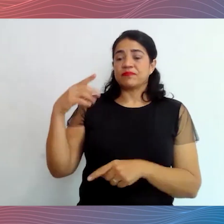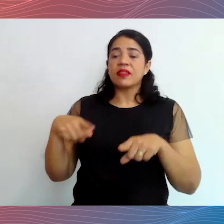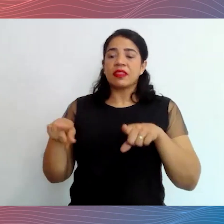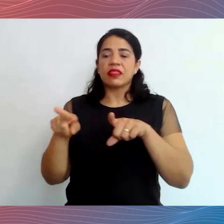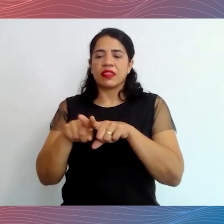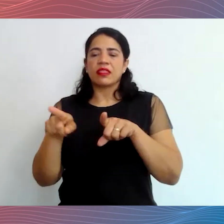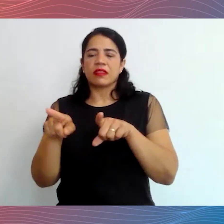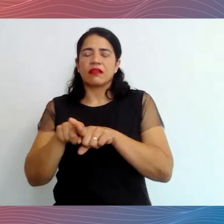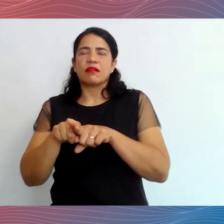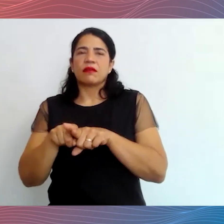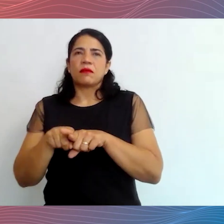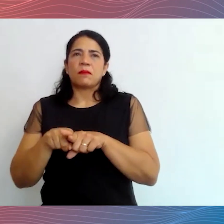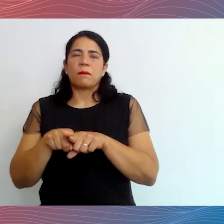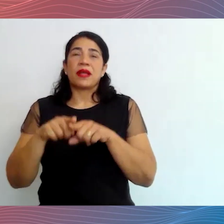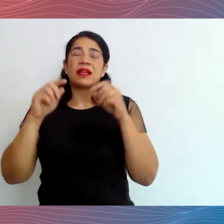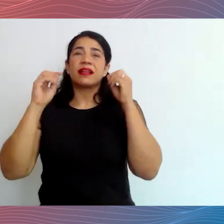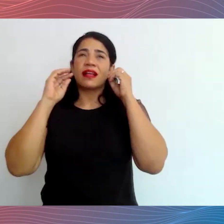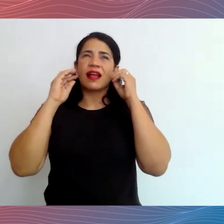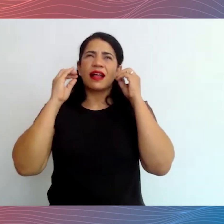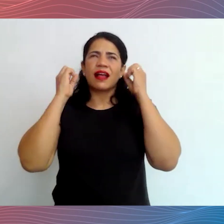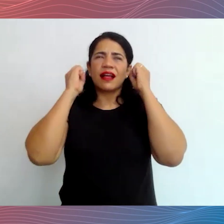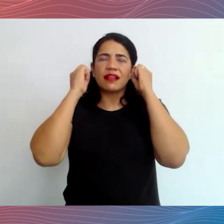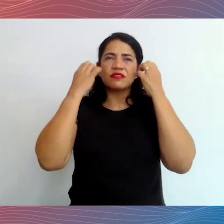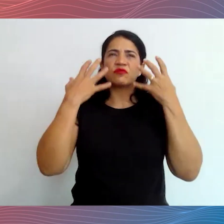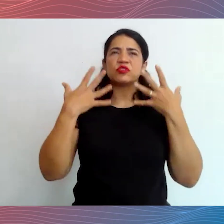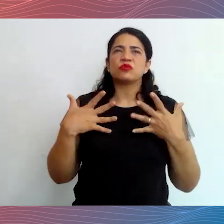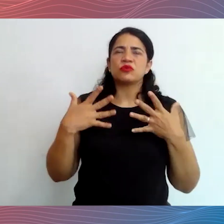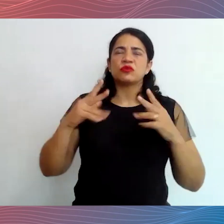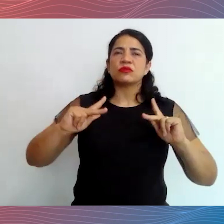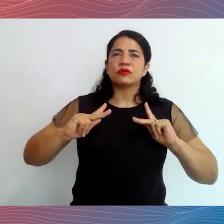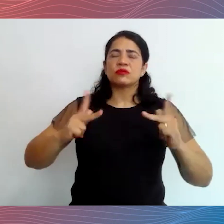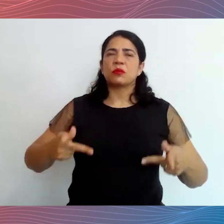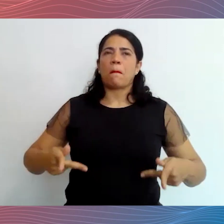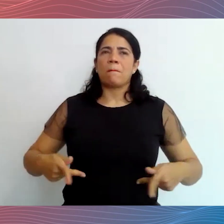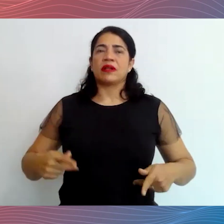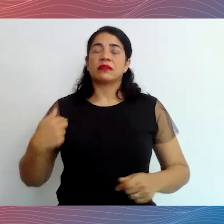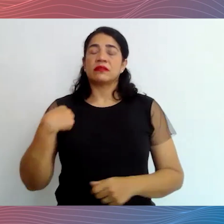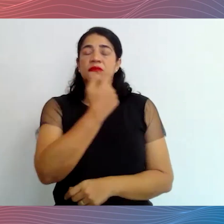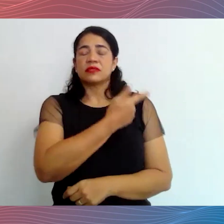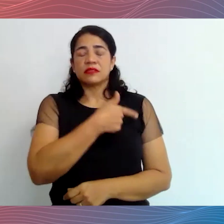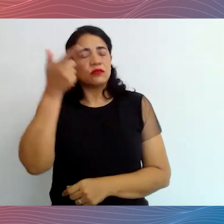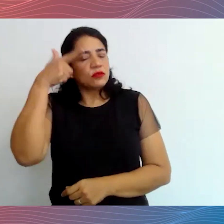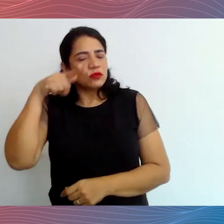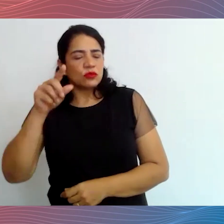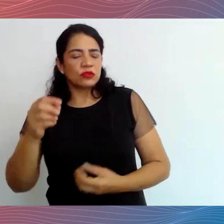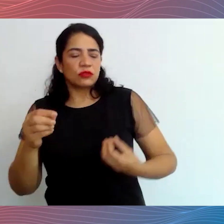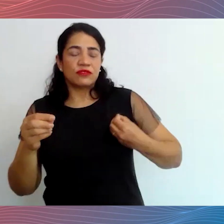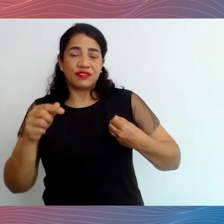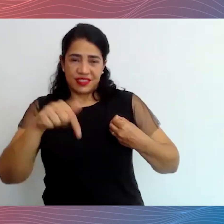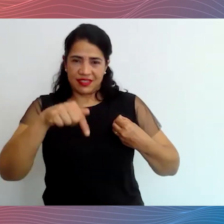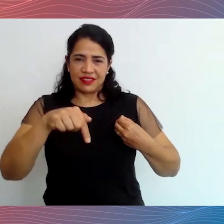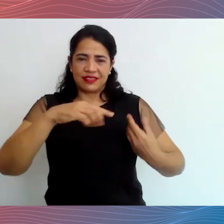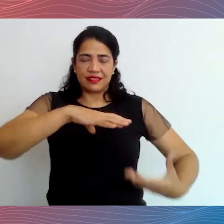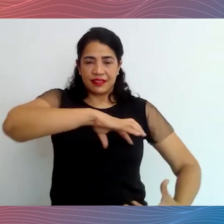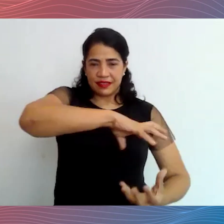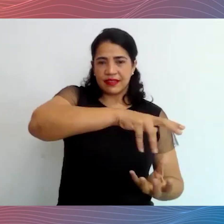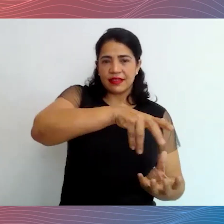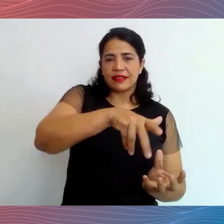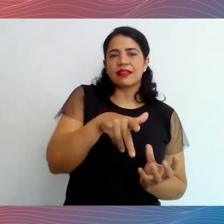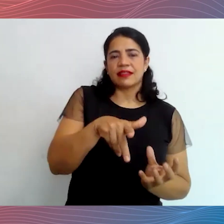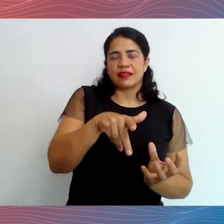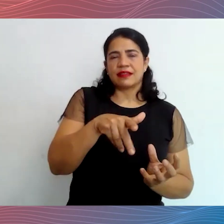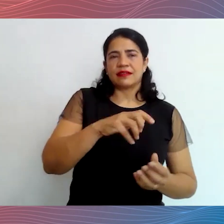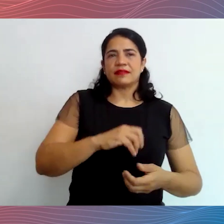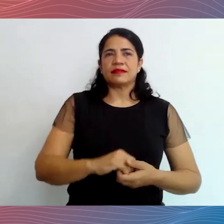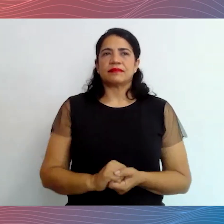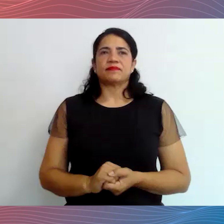nós tanto precisamos para viver aqui. Essas virtudes humanas foram elevadas pelo viver humano de Jesus Cristo.